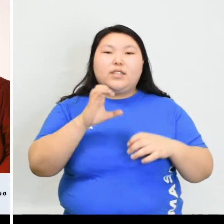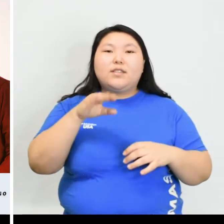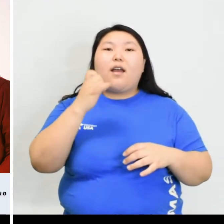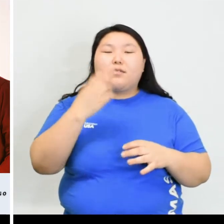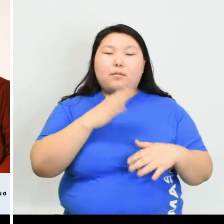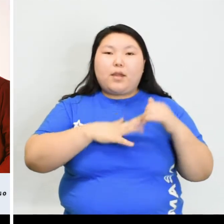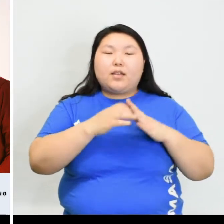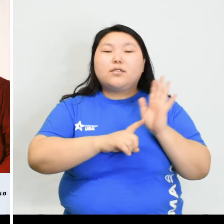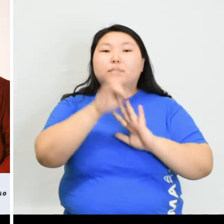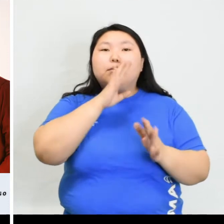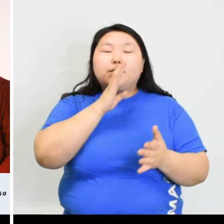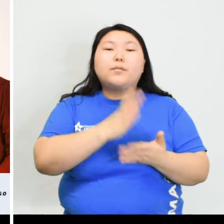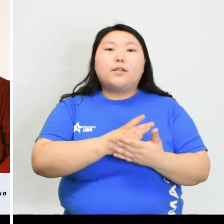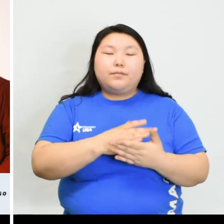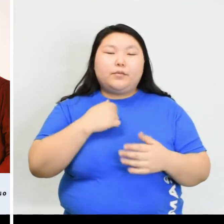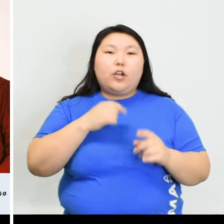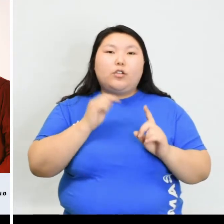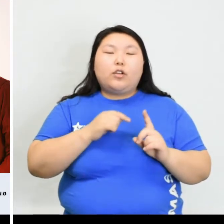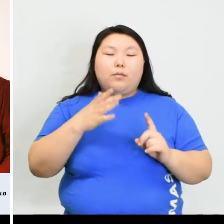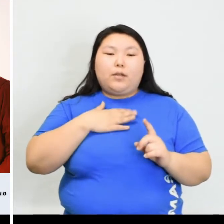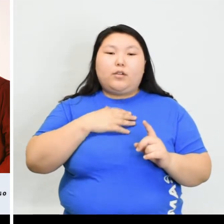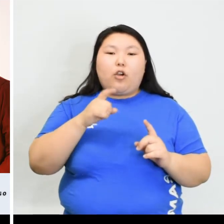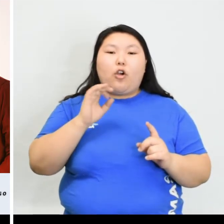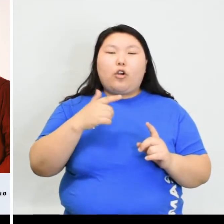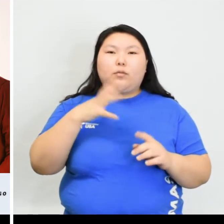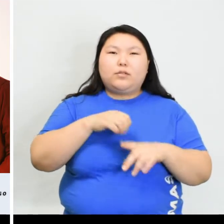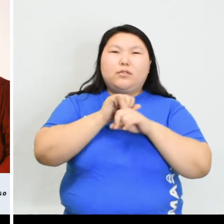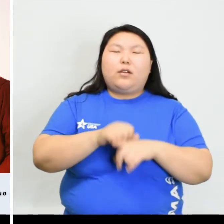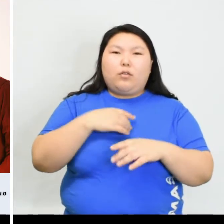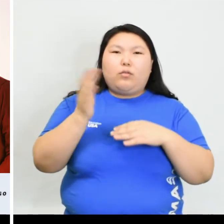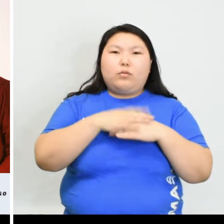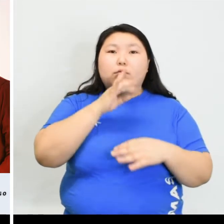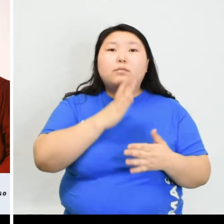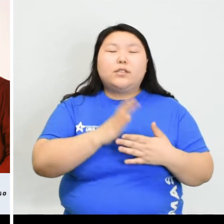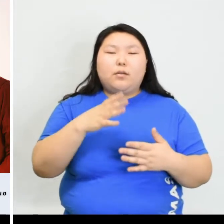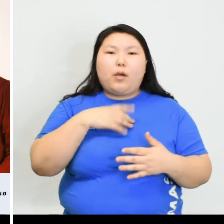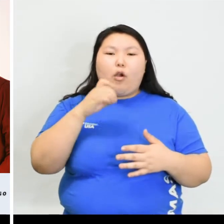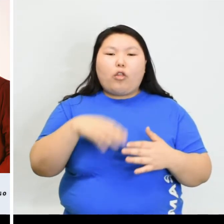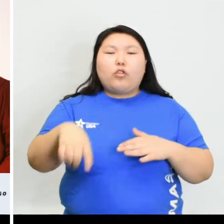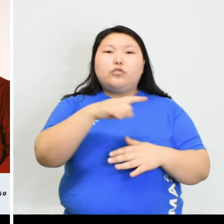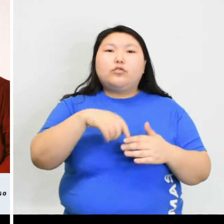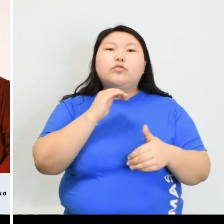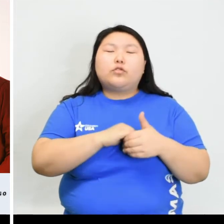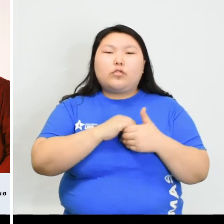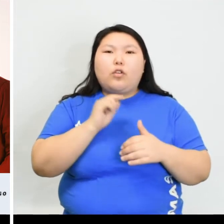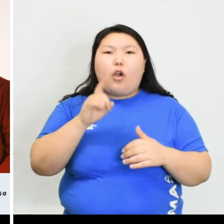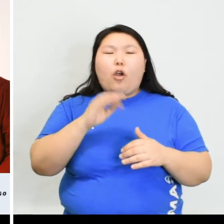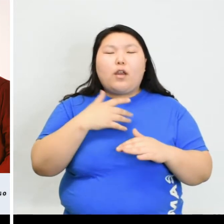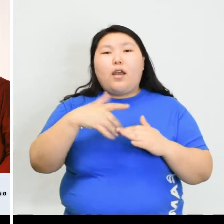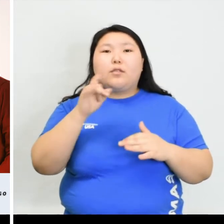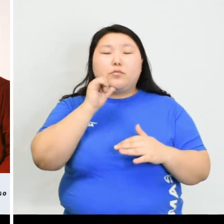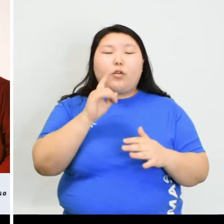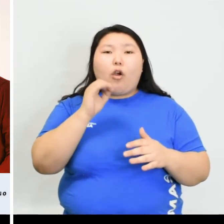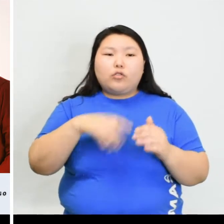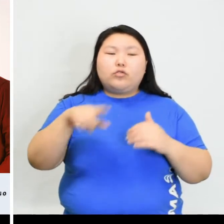юм. Энэ жилдээ одоо манайх ч одоо хогонда дарагч гүйцлээ шүү дээ. Одоо манай хотод дотор манай хотод гэж одоос гараад биш шүү дээ. Хотод